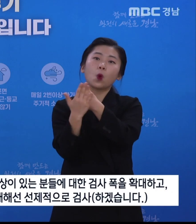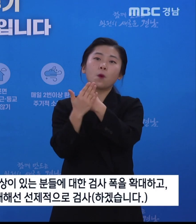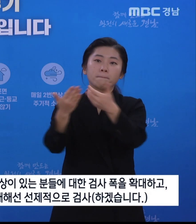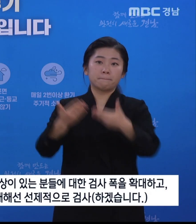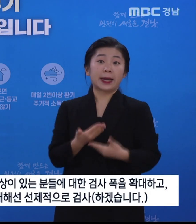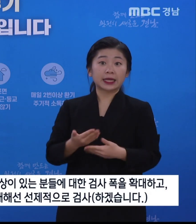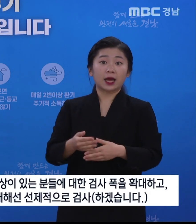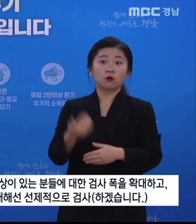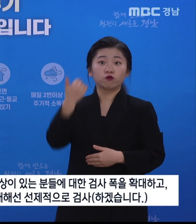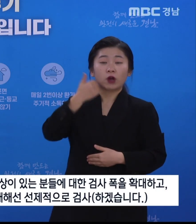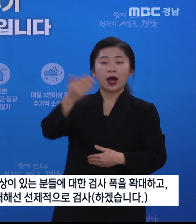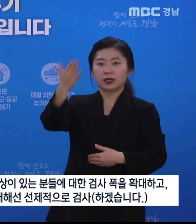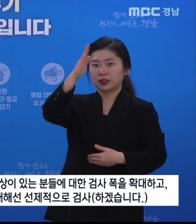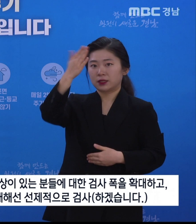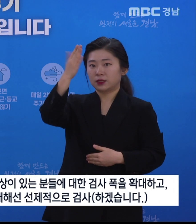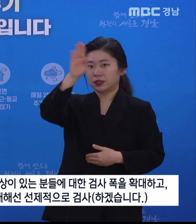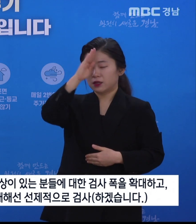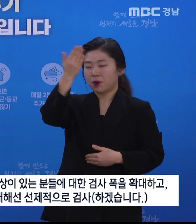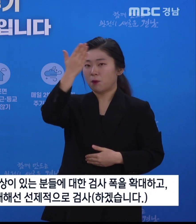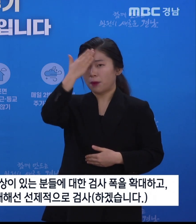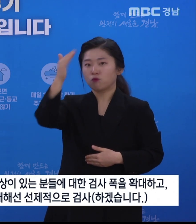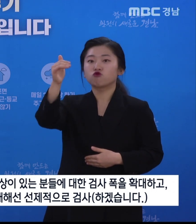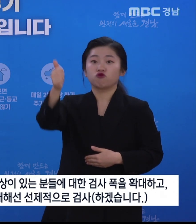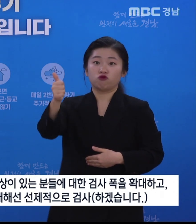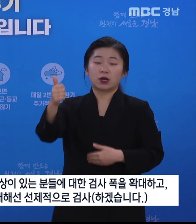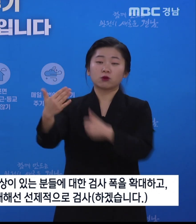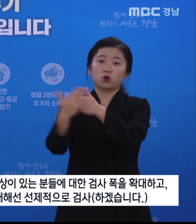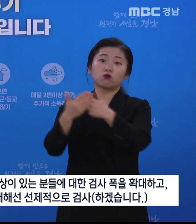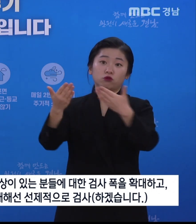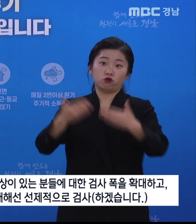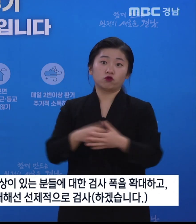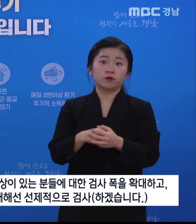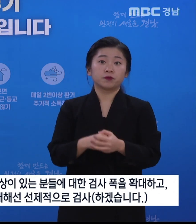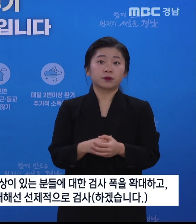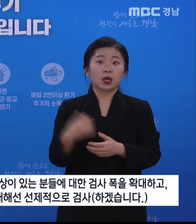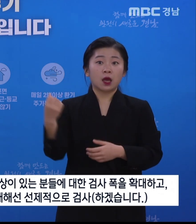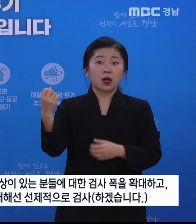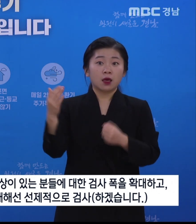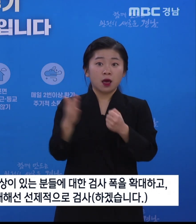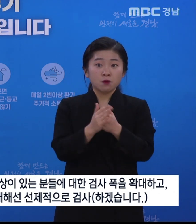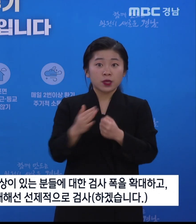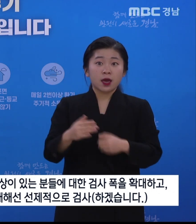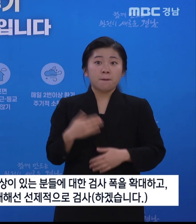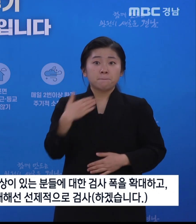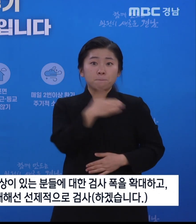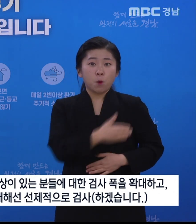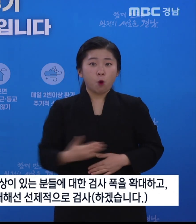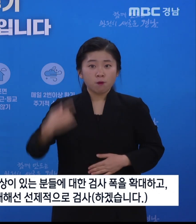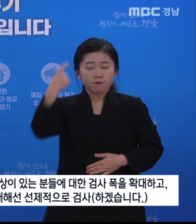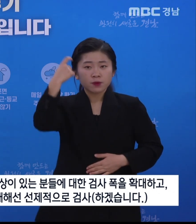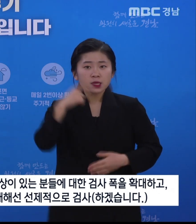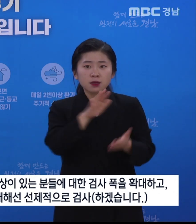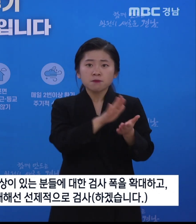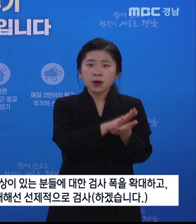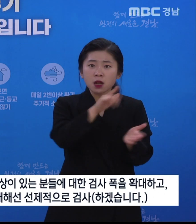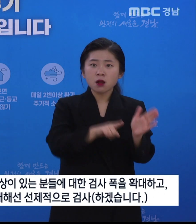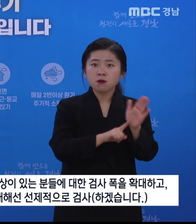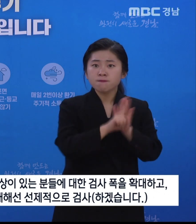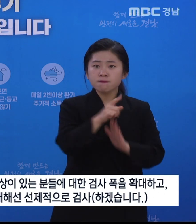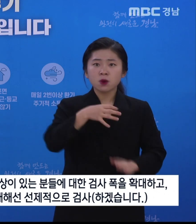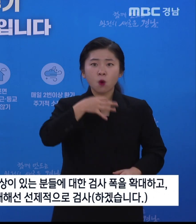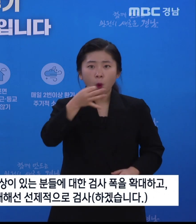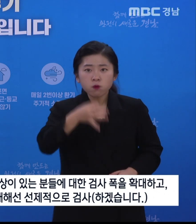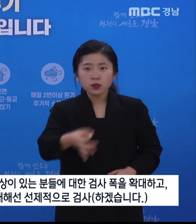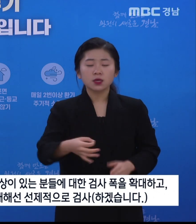집중적으로 발열과 호흡기 증상 에 있는 분들에 대한 검사 폭을 확대하고 지역 내 위험도가 높은